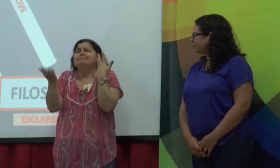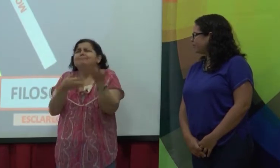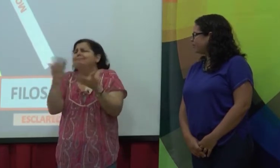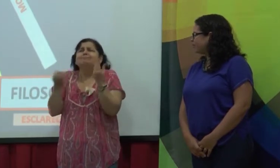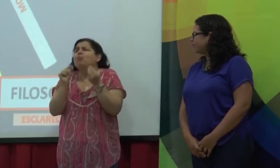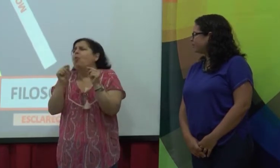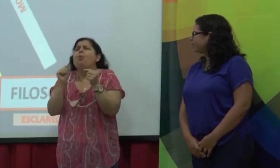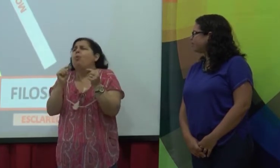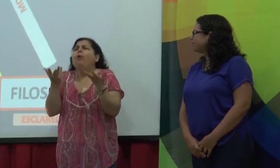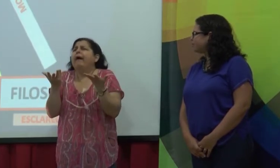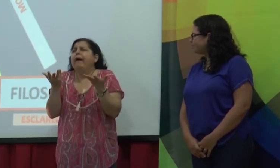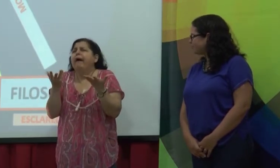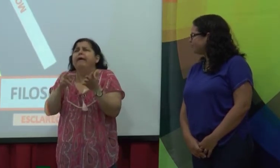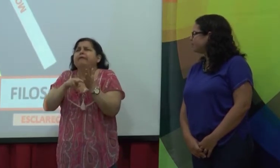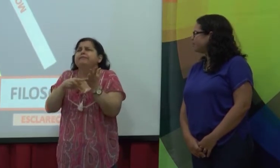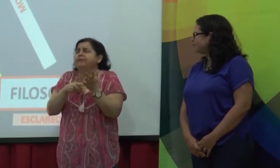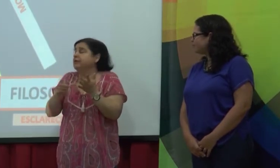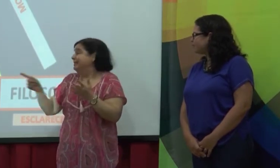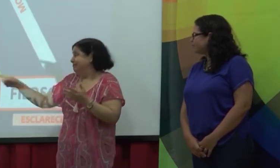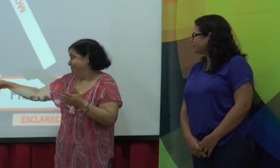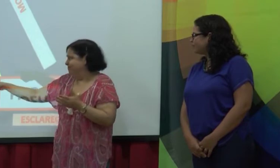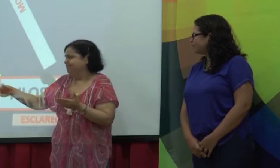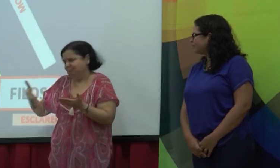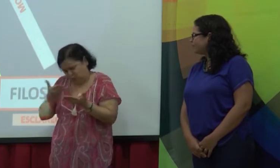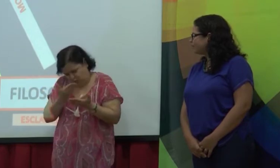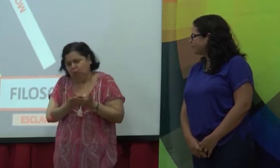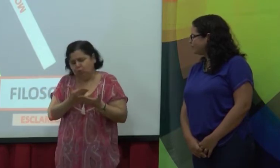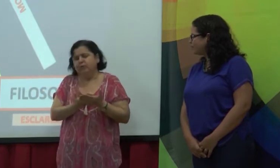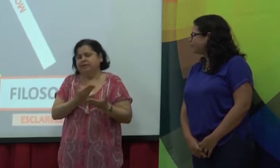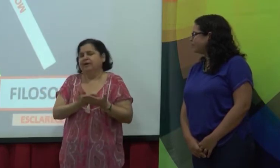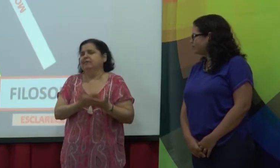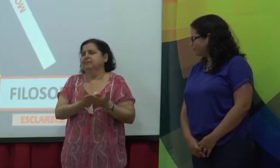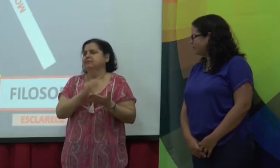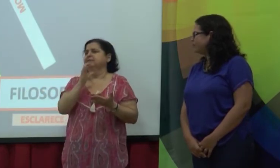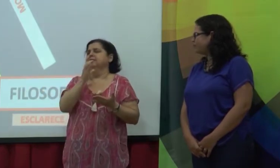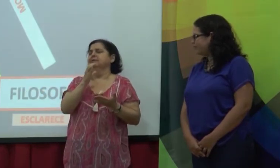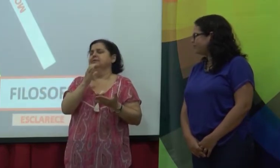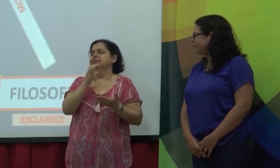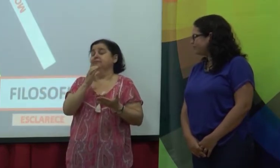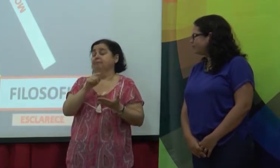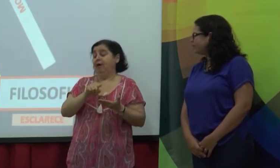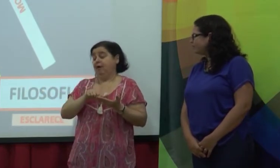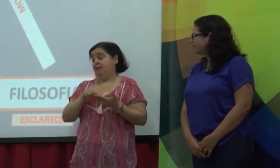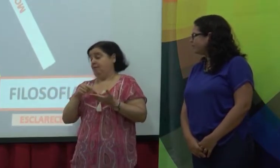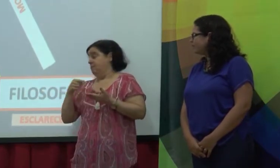E o que tem a ver a ciência com o espiritismo? O que significa? É o estudo.